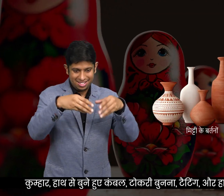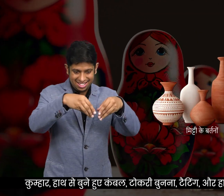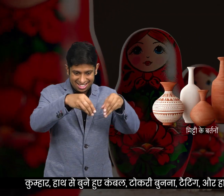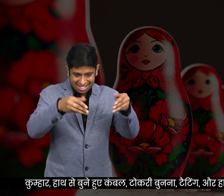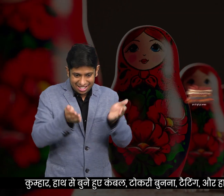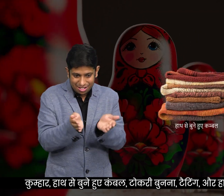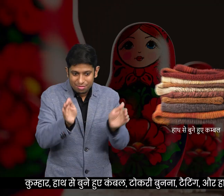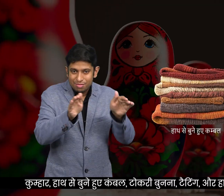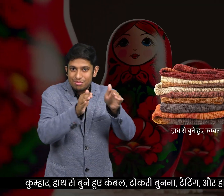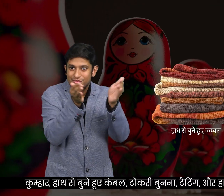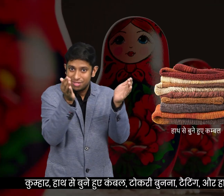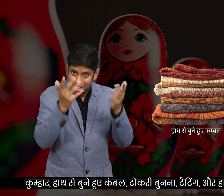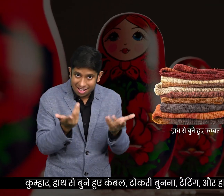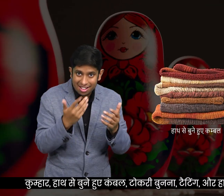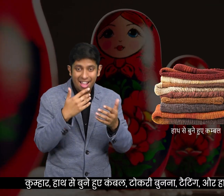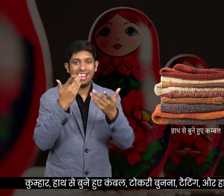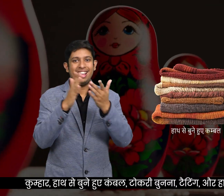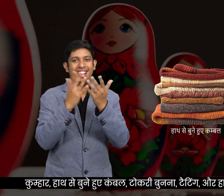कुम्हार,